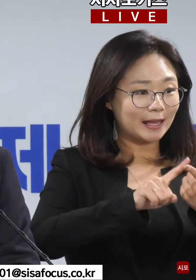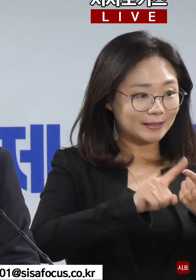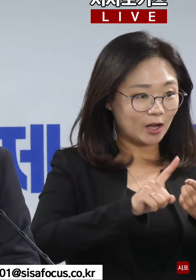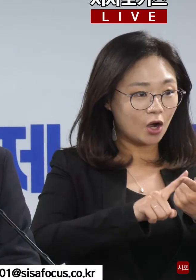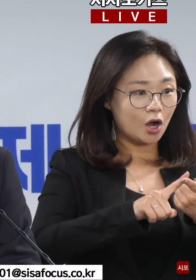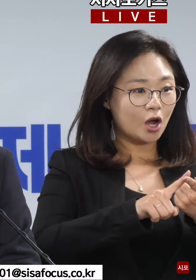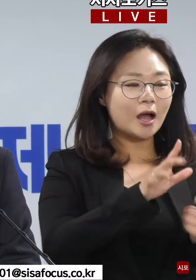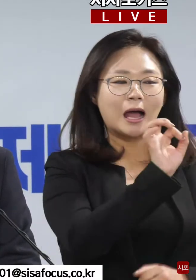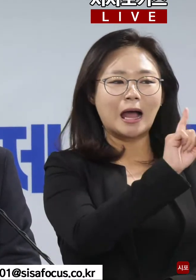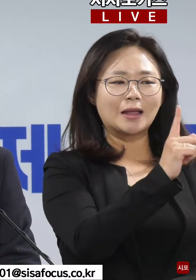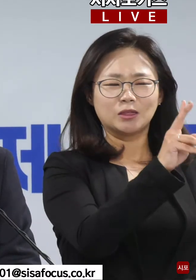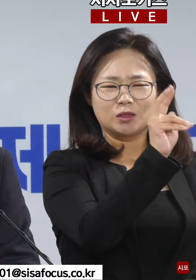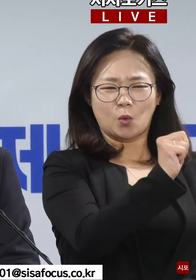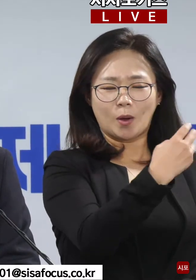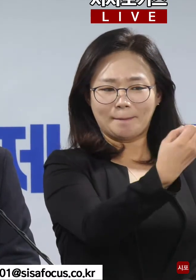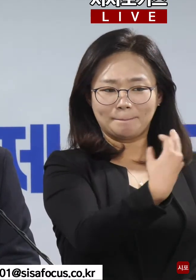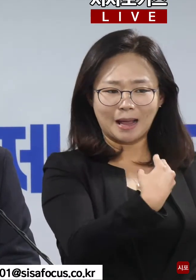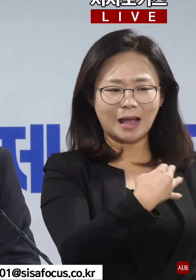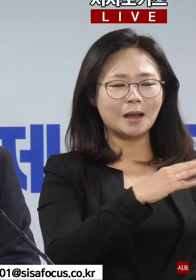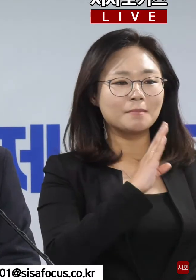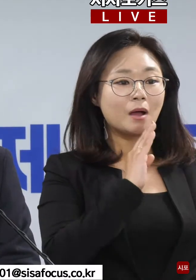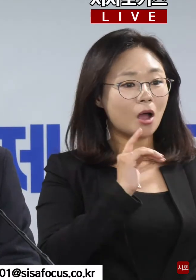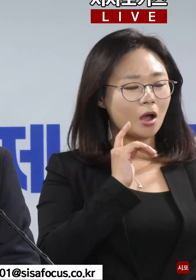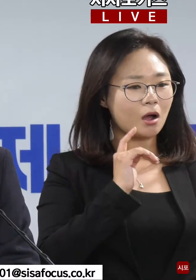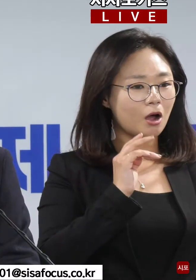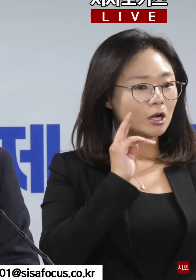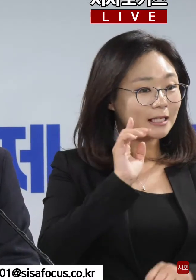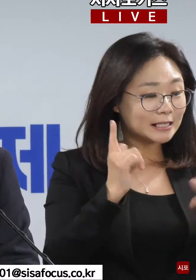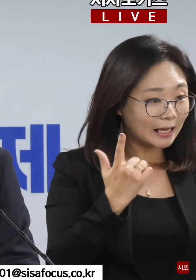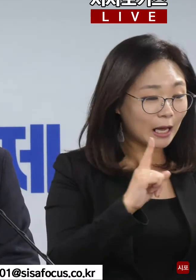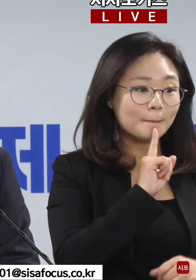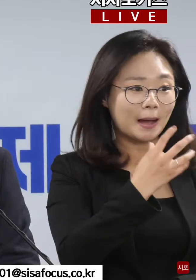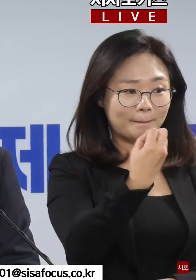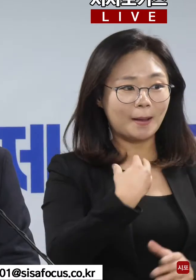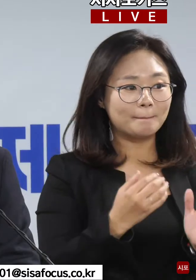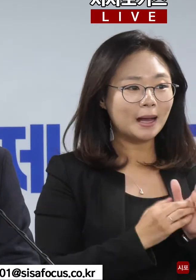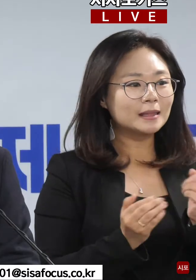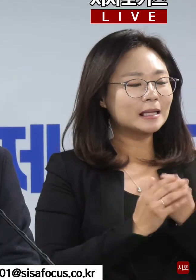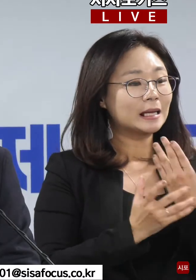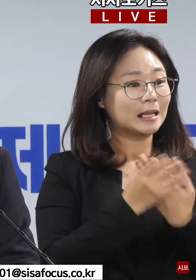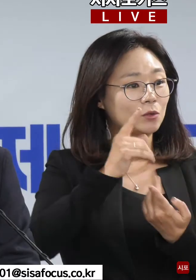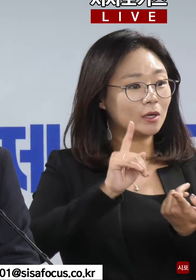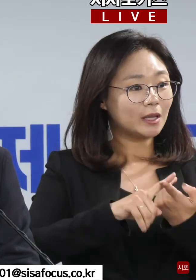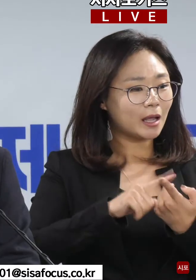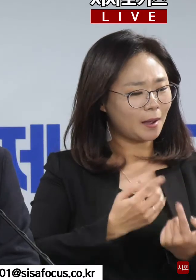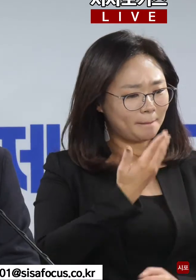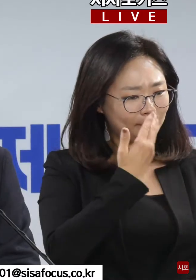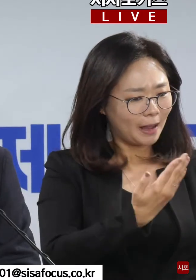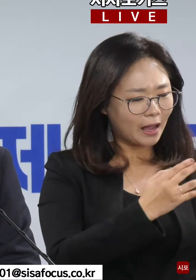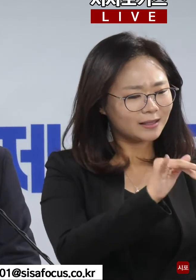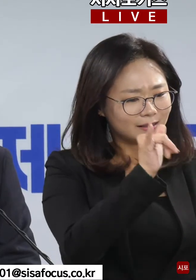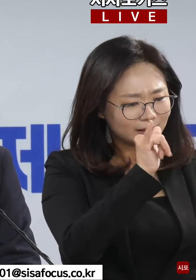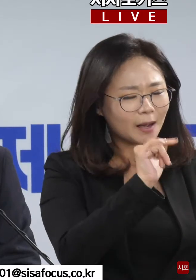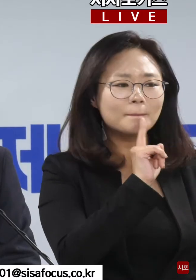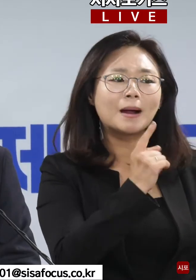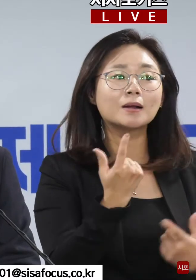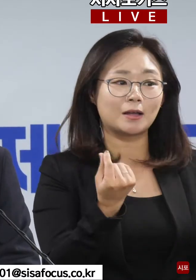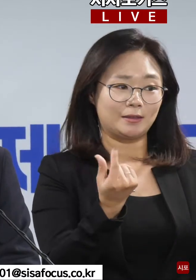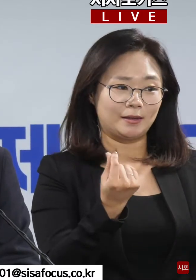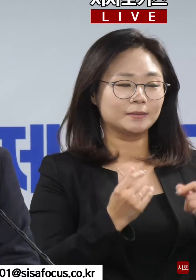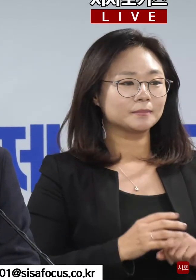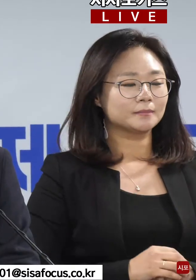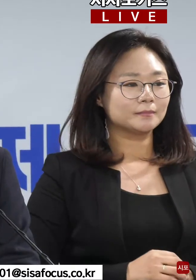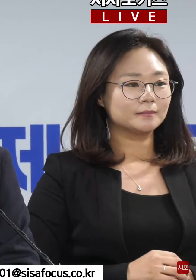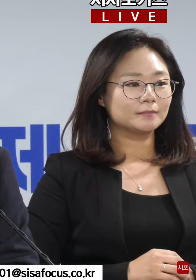안 후보의 노라는 대답이 강도가 높지 않았다고 하셨는데요. 그래서 단일화에 대한 가능성이 있다는 발언을 좀 하신 것